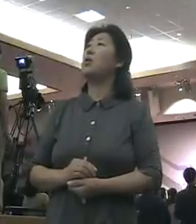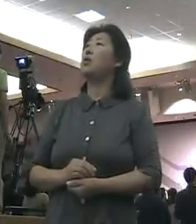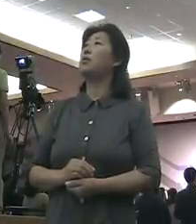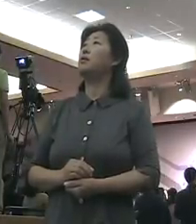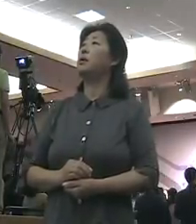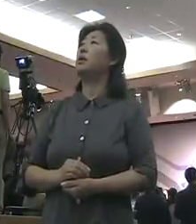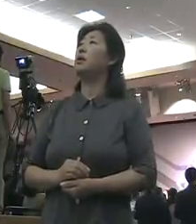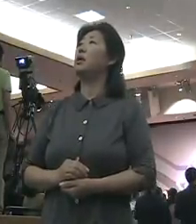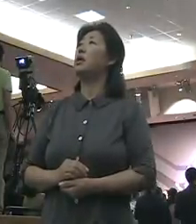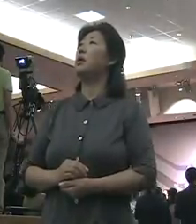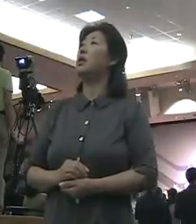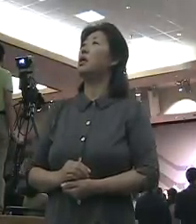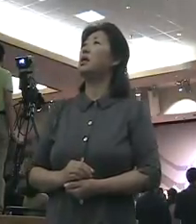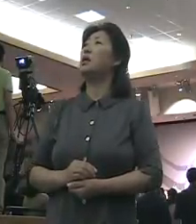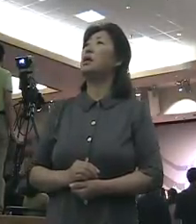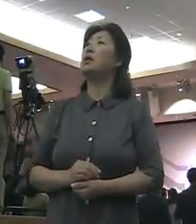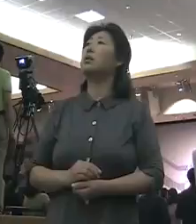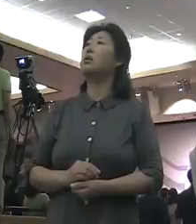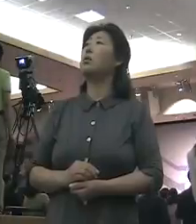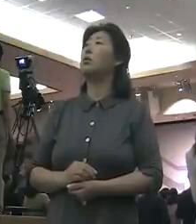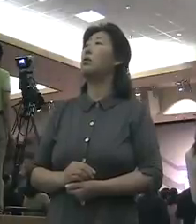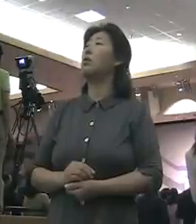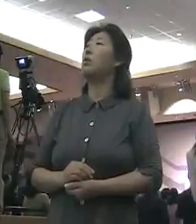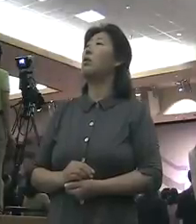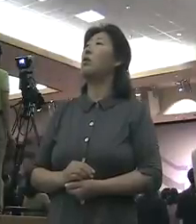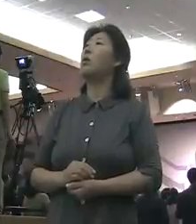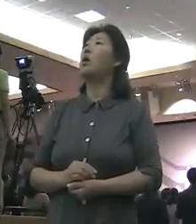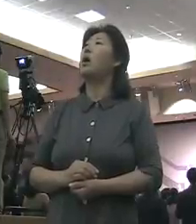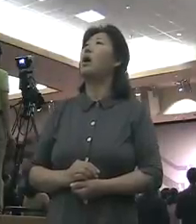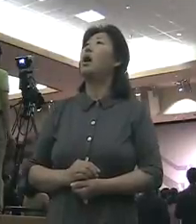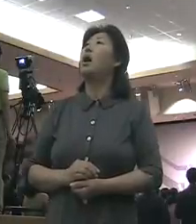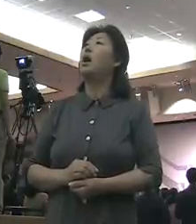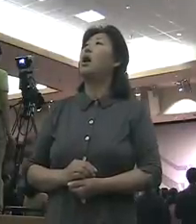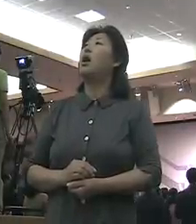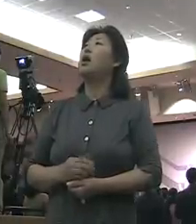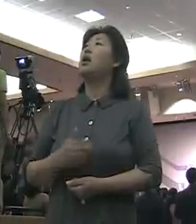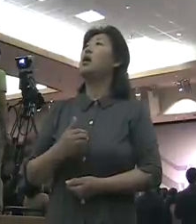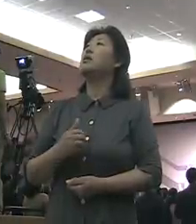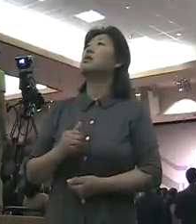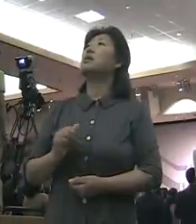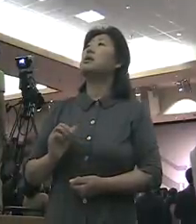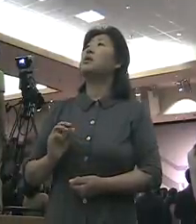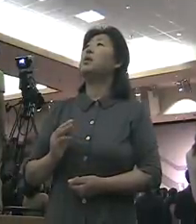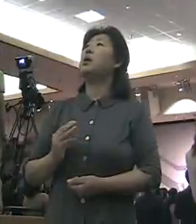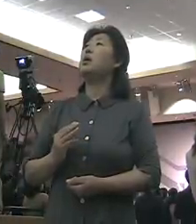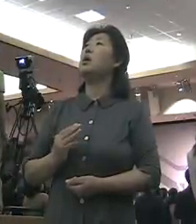worship you, and as we worship, and as we